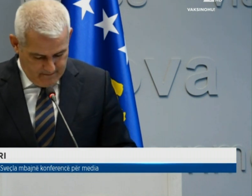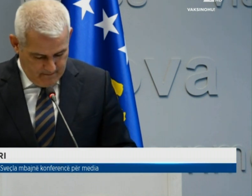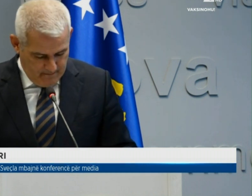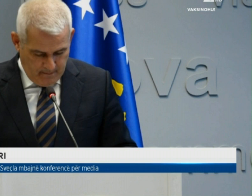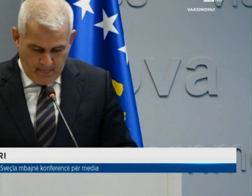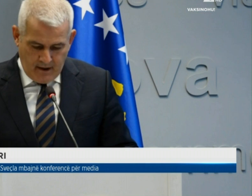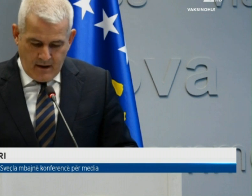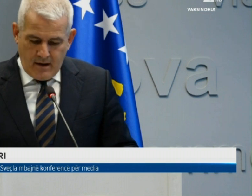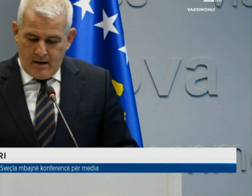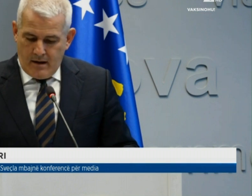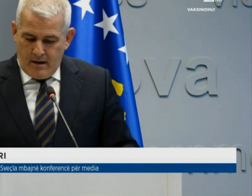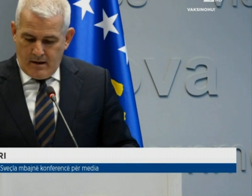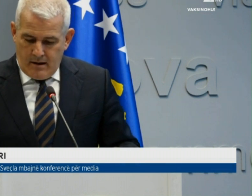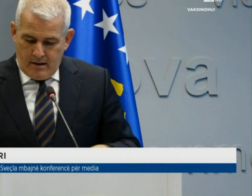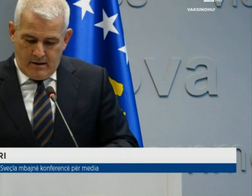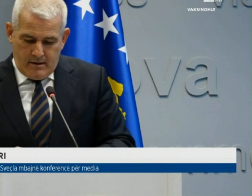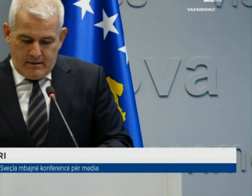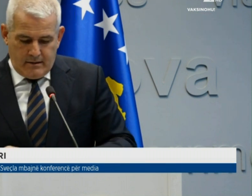dështuar.